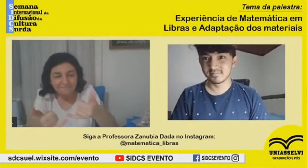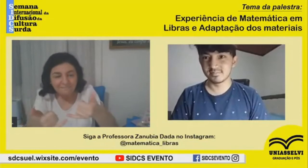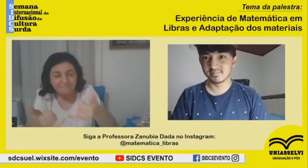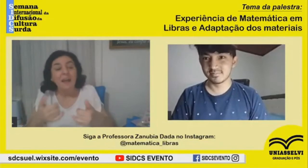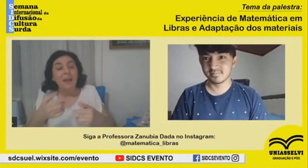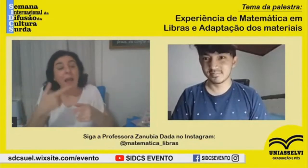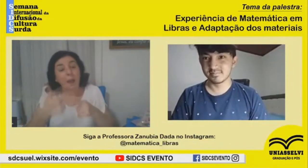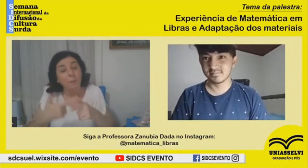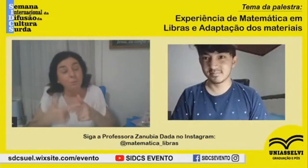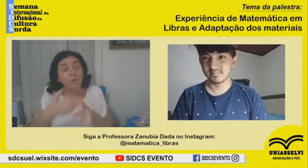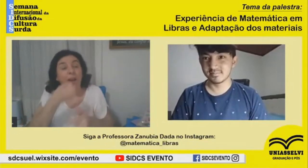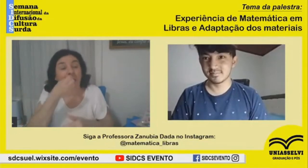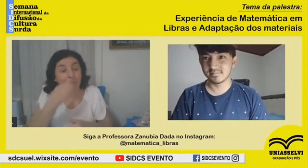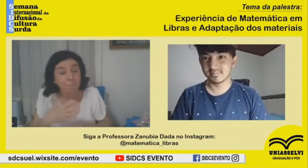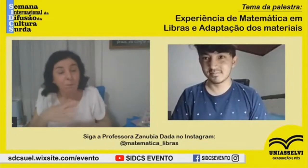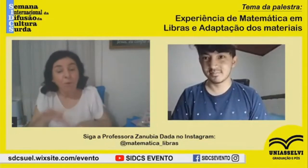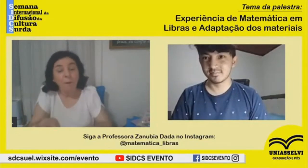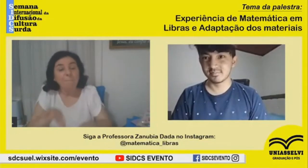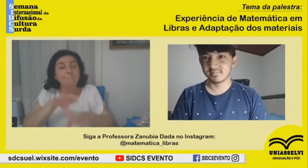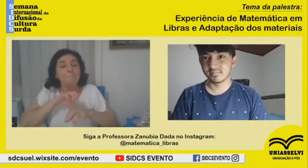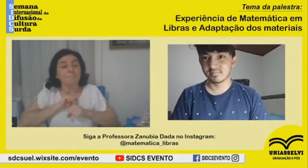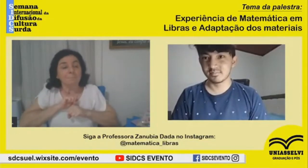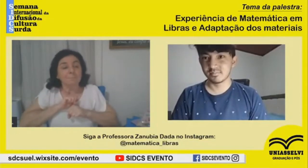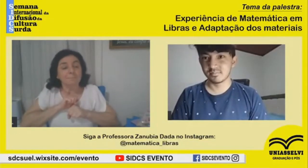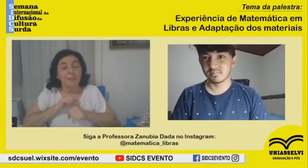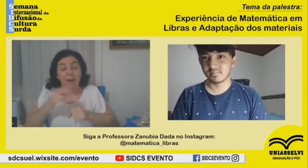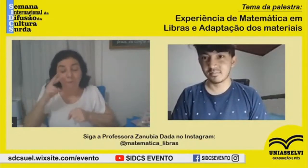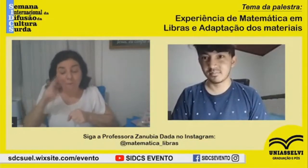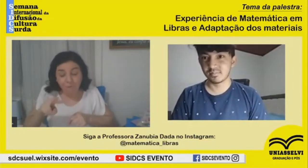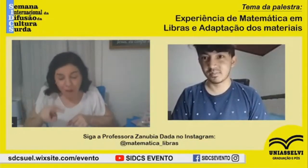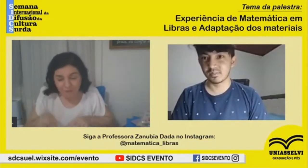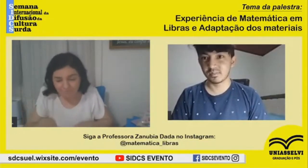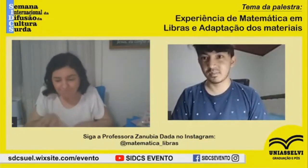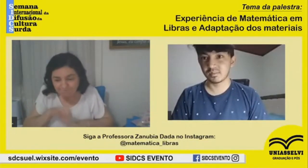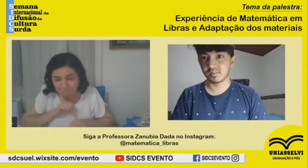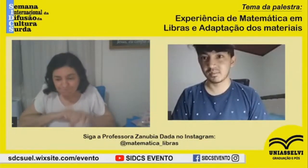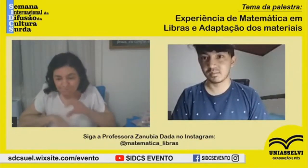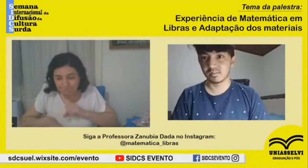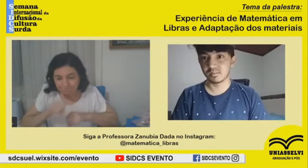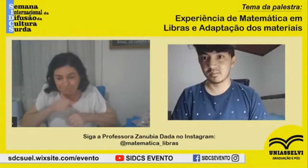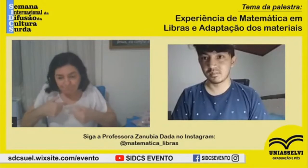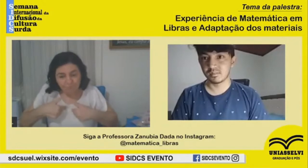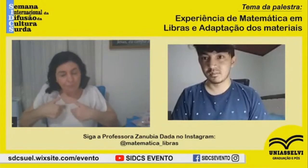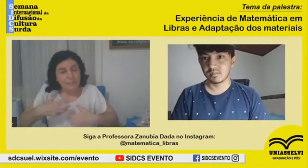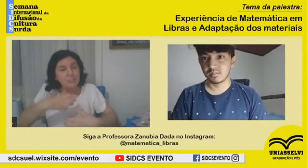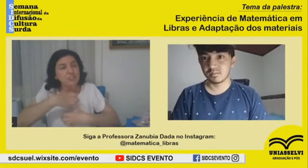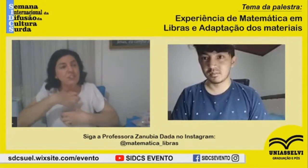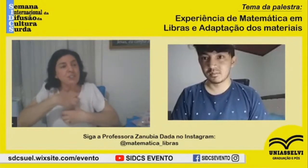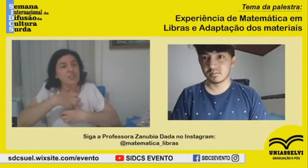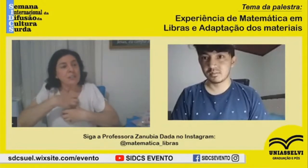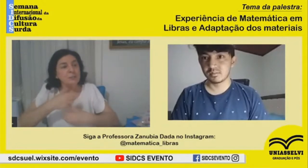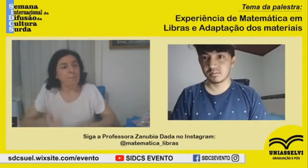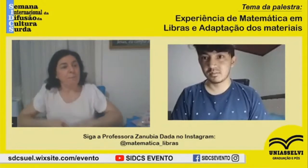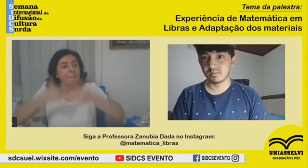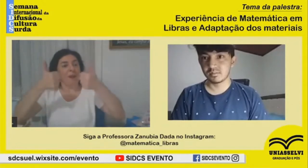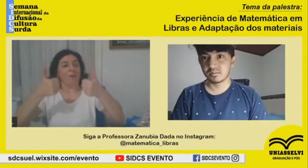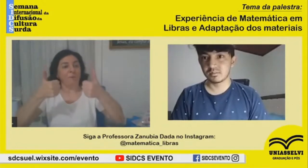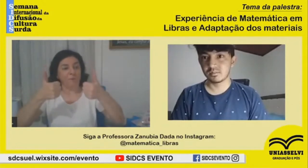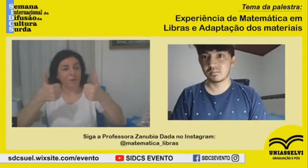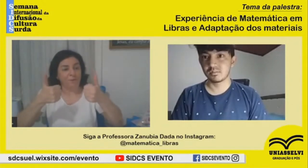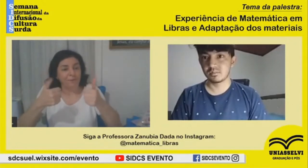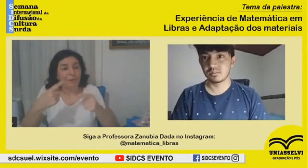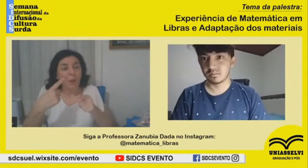Tipo, ensinar brincando, né? Assim, não é brincadeira, o lúdico, né? Esse lúdico. Por